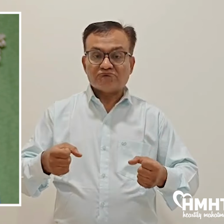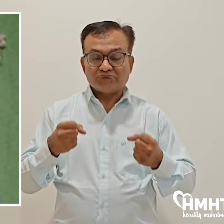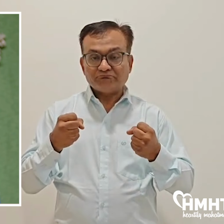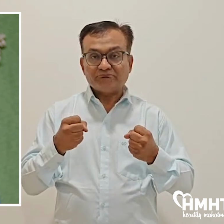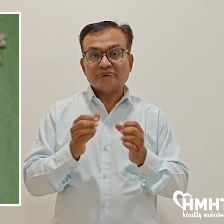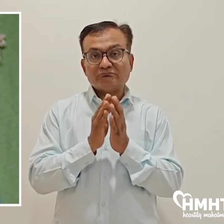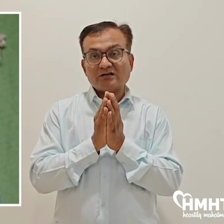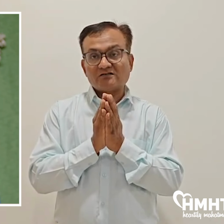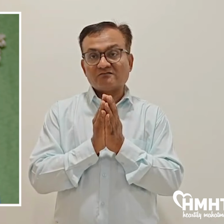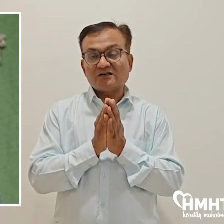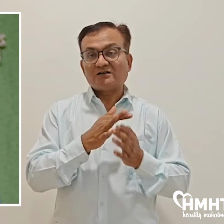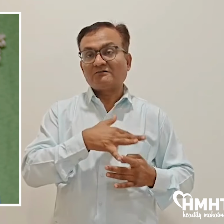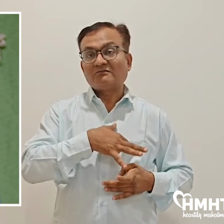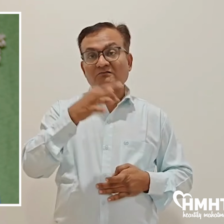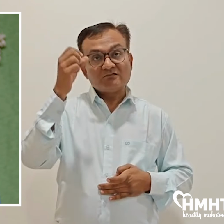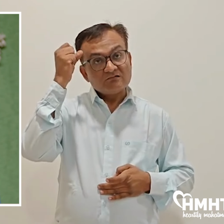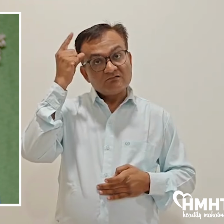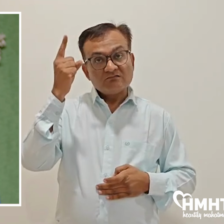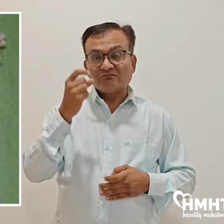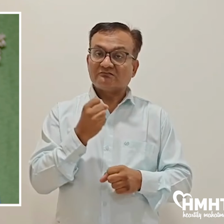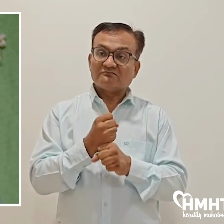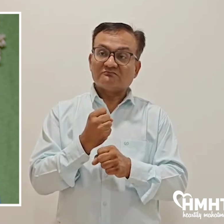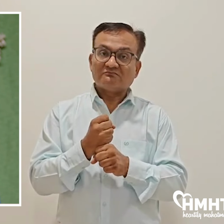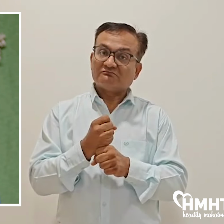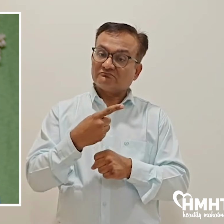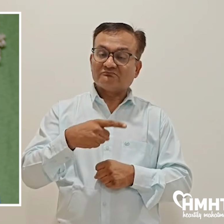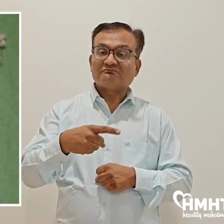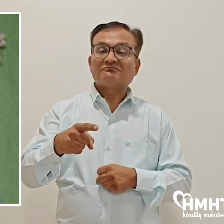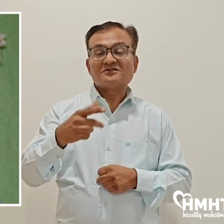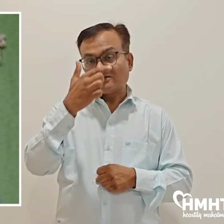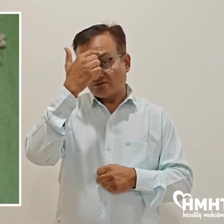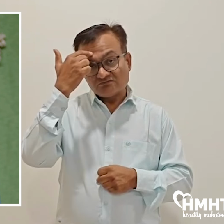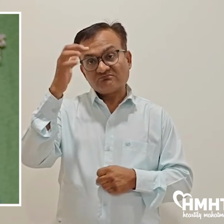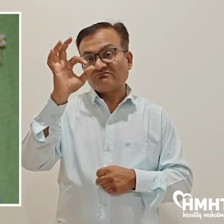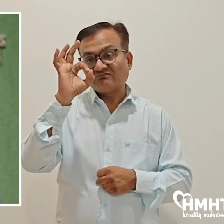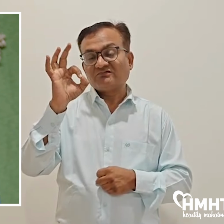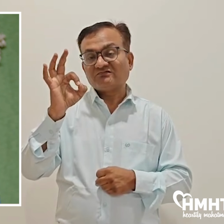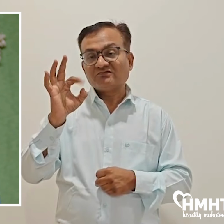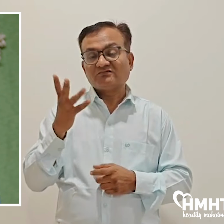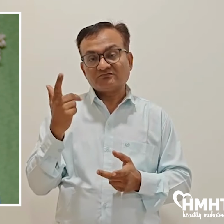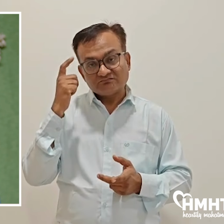જો મહાભાગ્યશાળી હોય ને તે જવાનીમાં ધર્મ કરી લે.